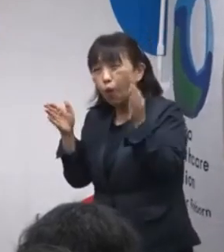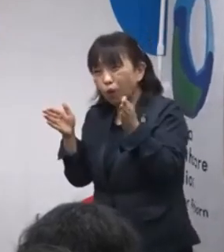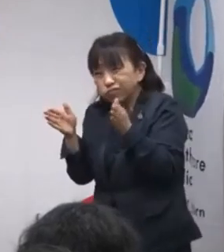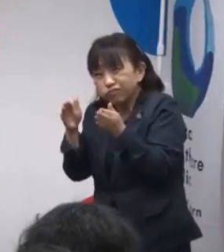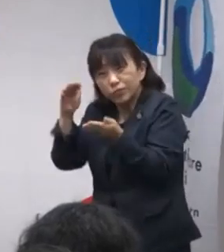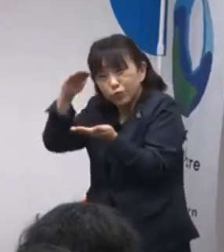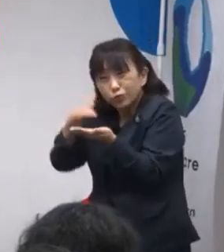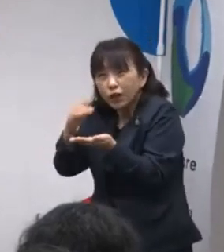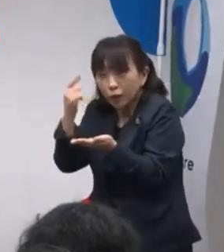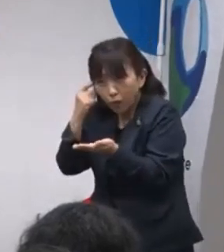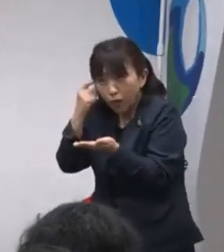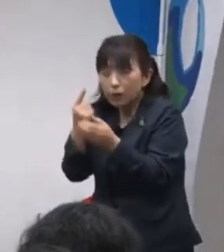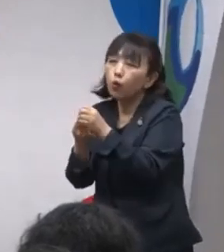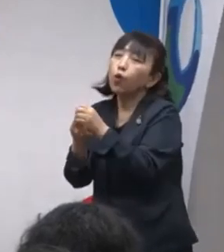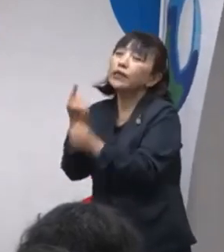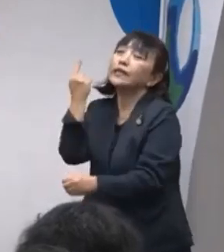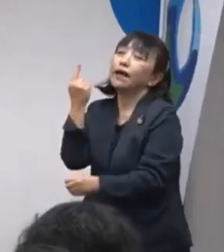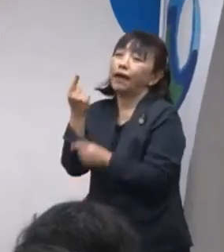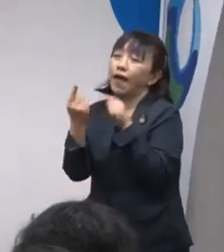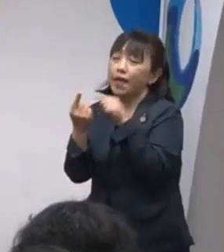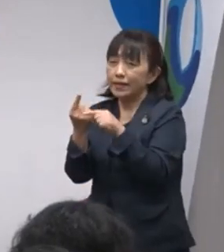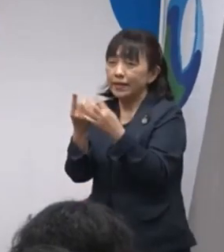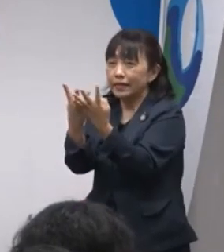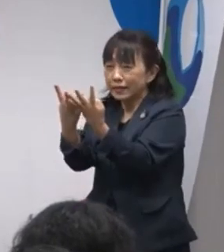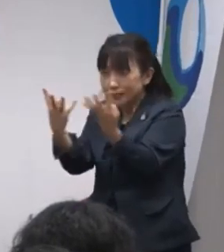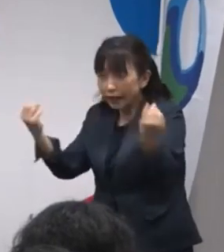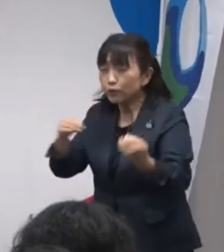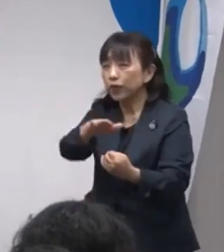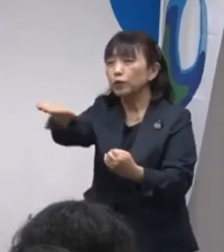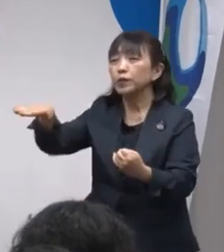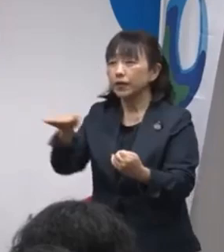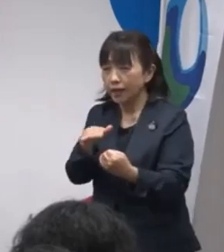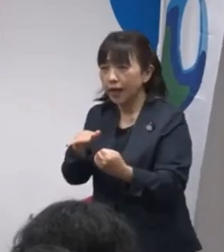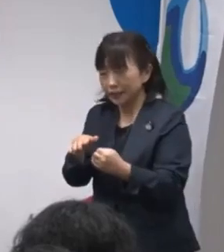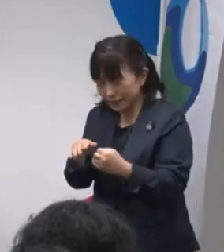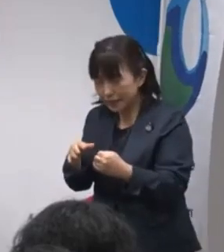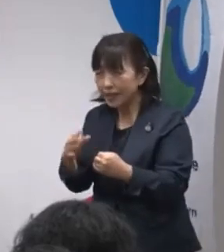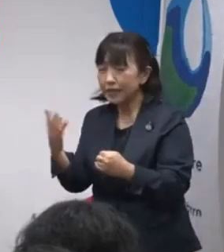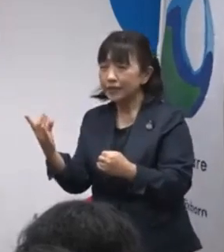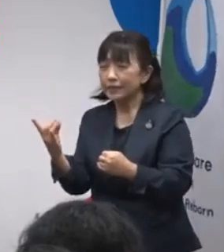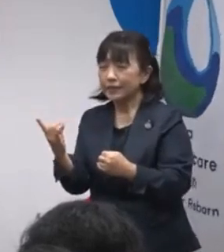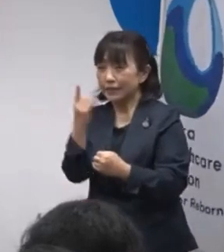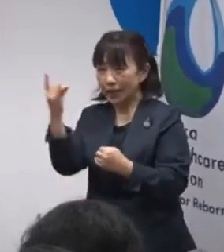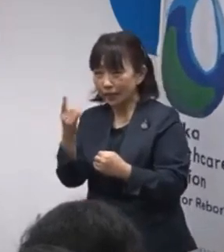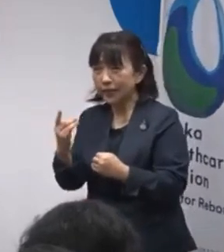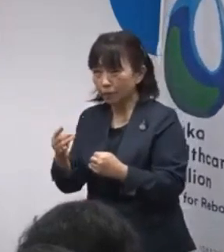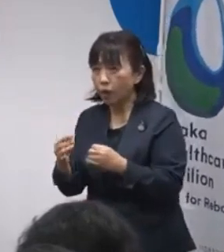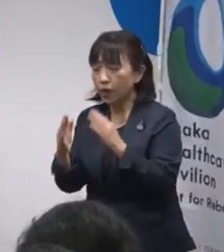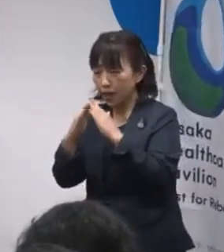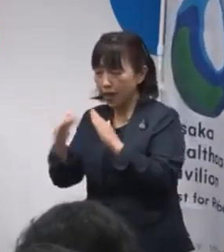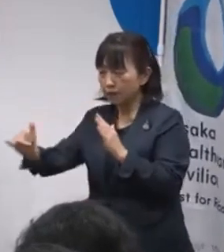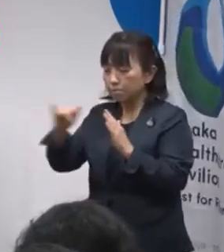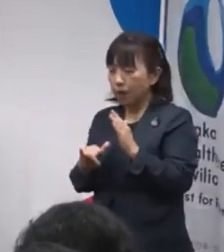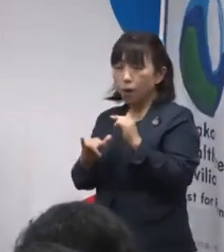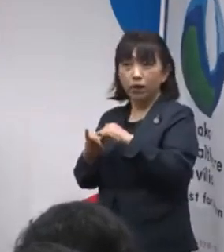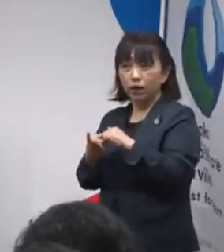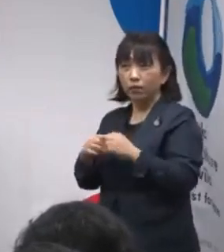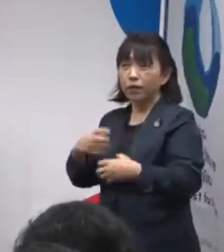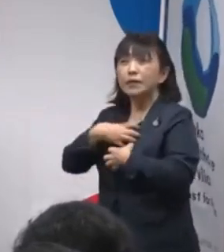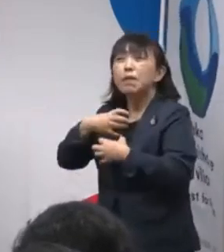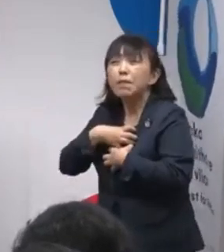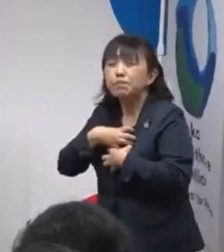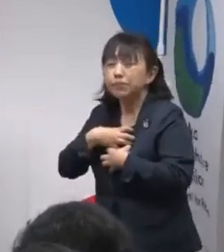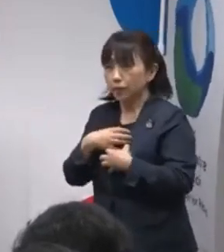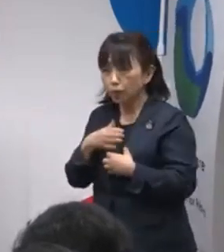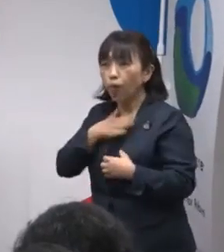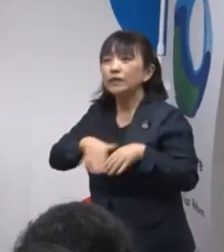ませんけど、まずこれをきっかけとして、より多くの人にですね、特殊詐欺、この固定電話がかかってきて危険ですよということを知ってもらえた